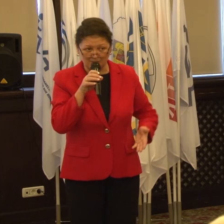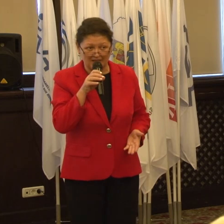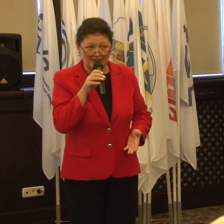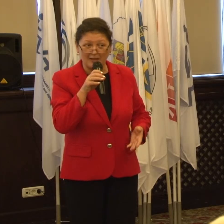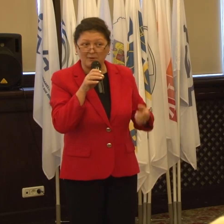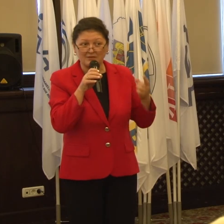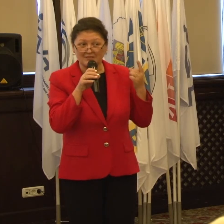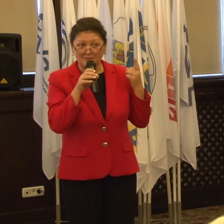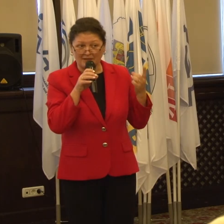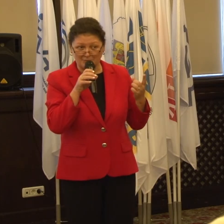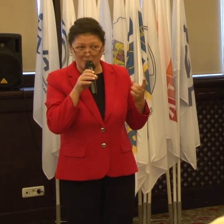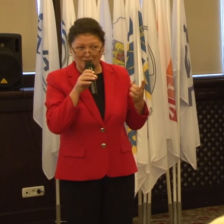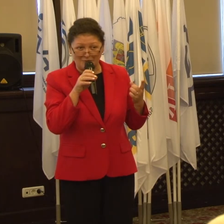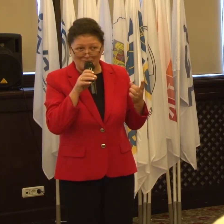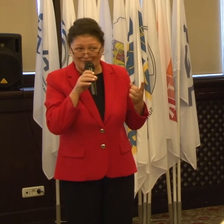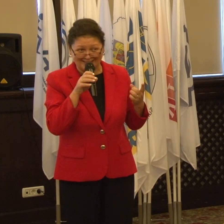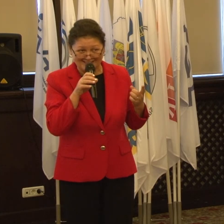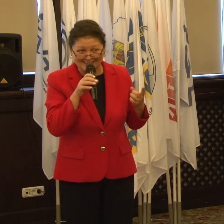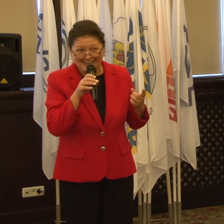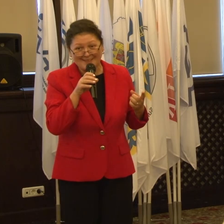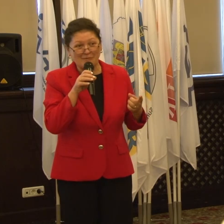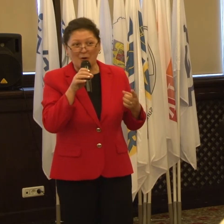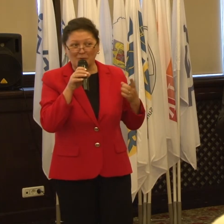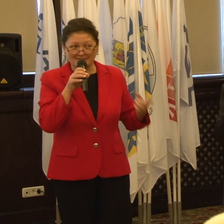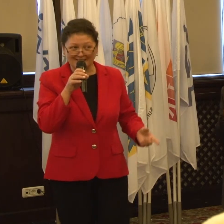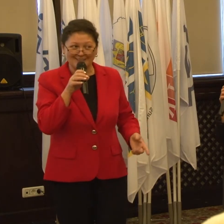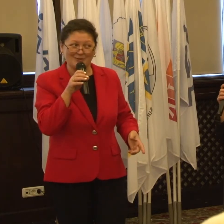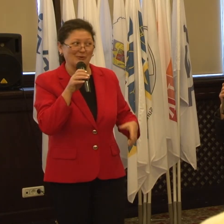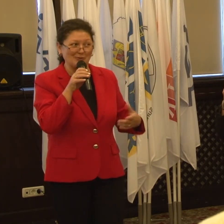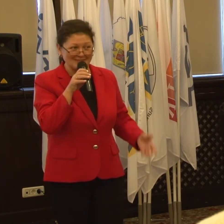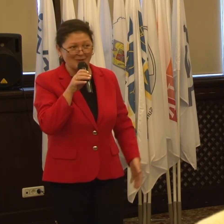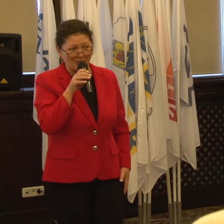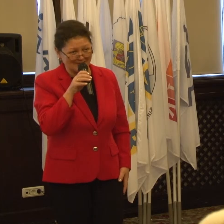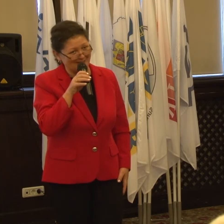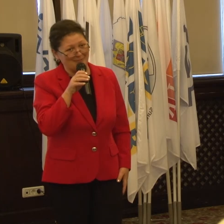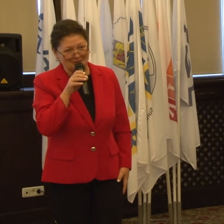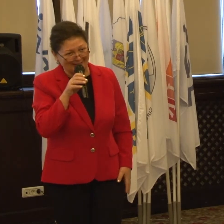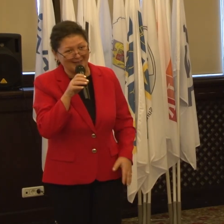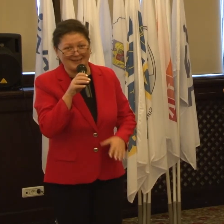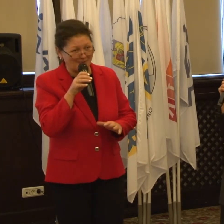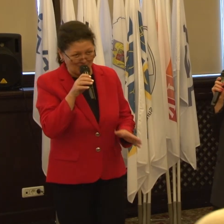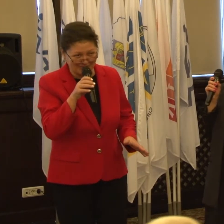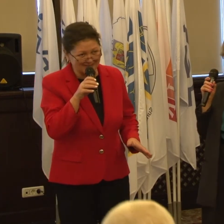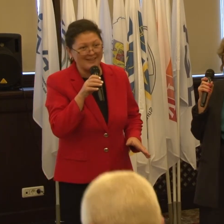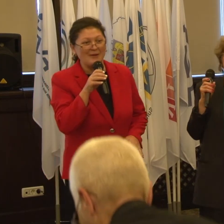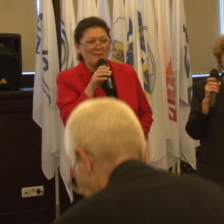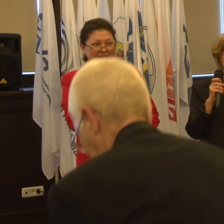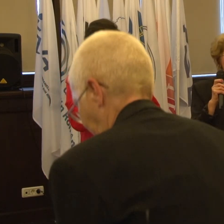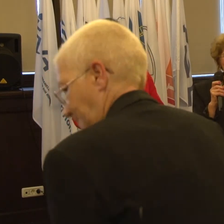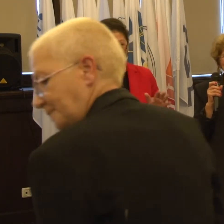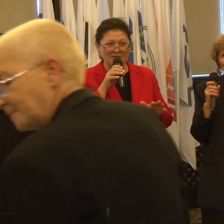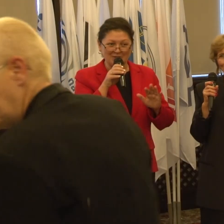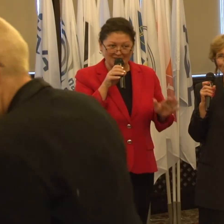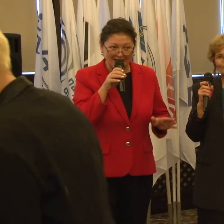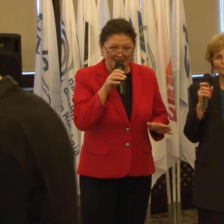transmit ce spune el. E prima dată când participăm de la o conferință, m-a obosit, oricum sunt obosită de picioare, recunosc.